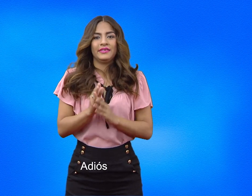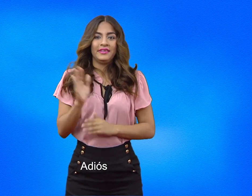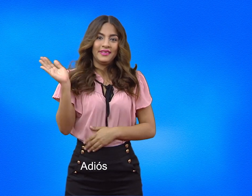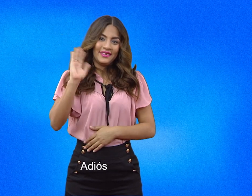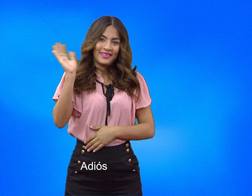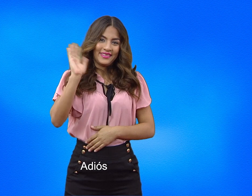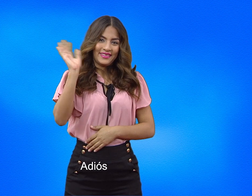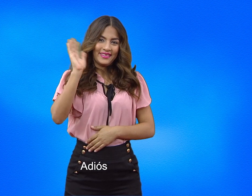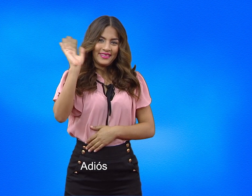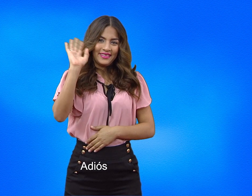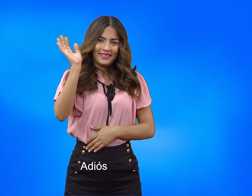a Dios.